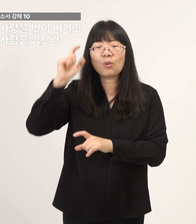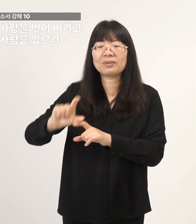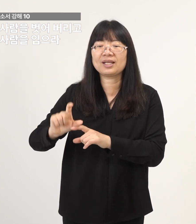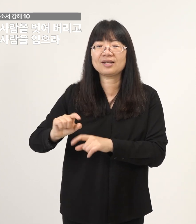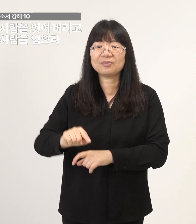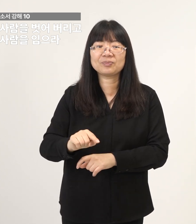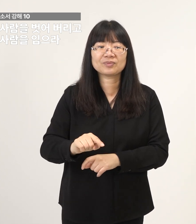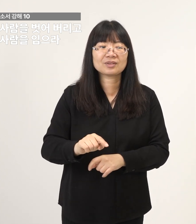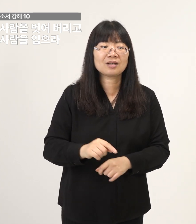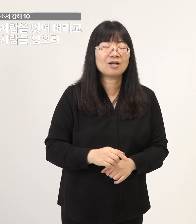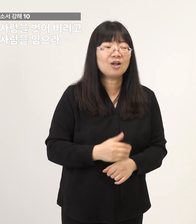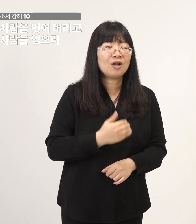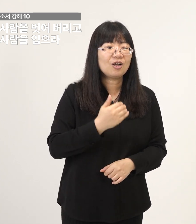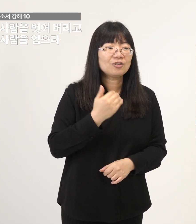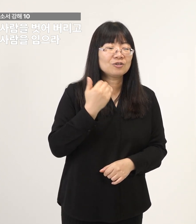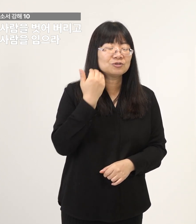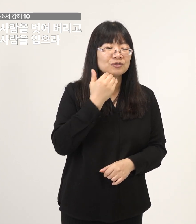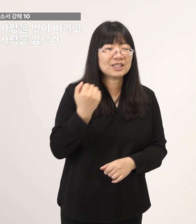대답은 잘하세요.